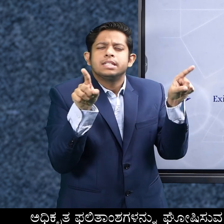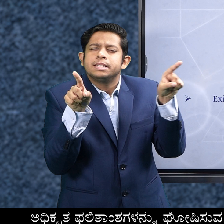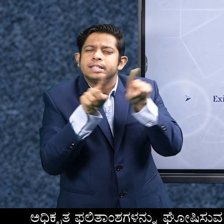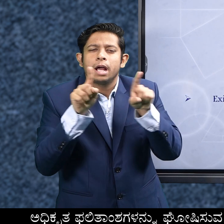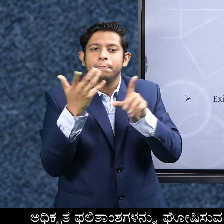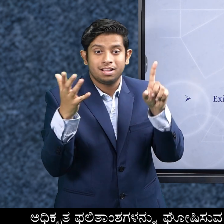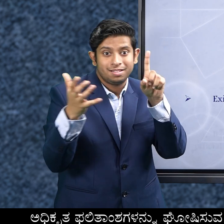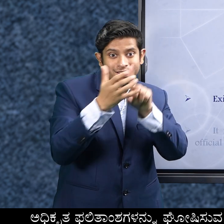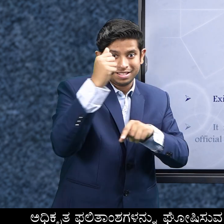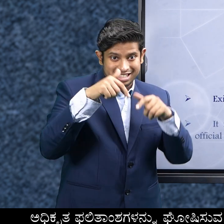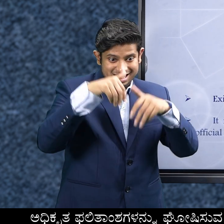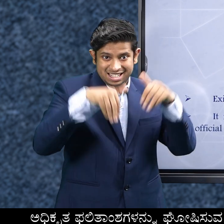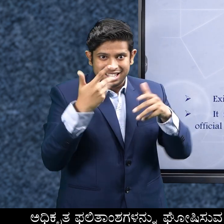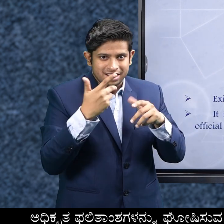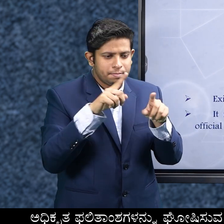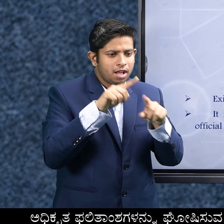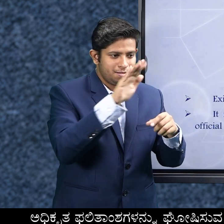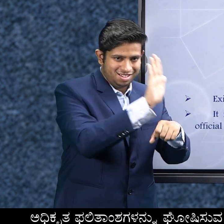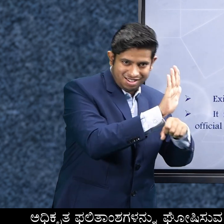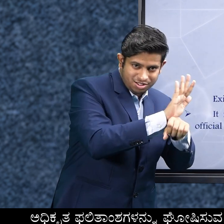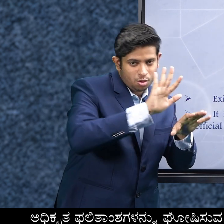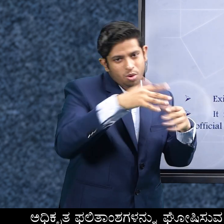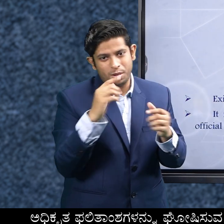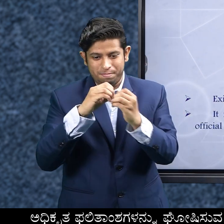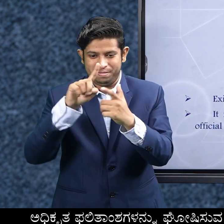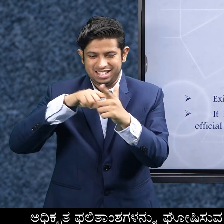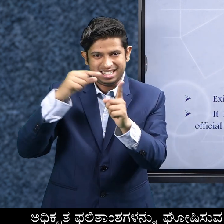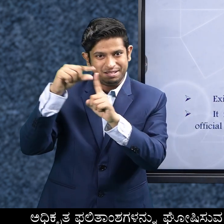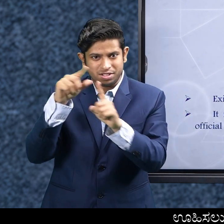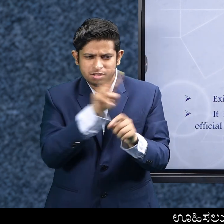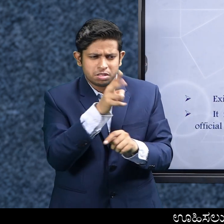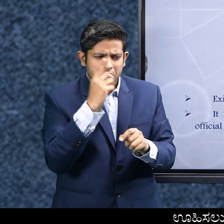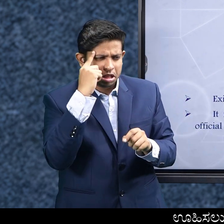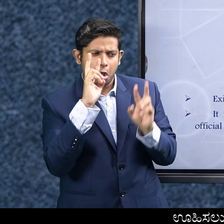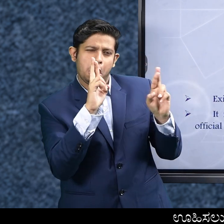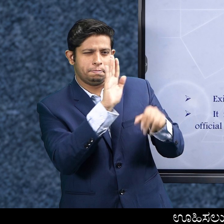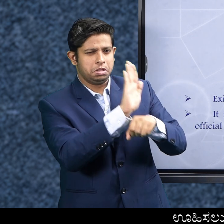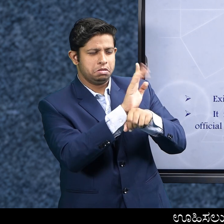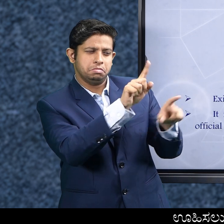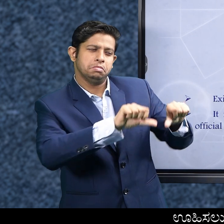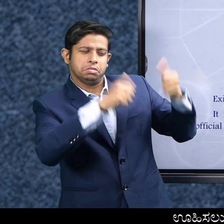ಅಧಿಕೃತ ಫಲಿತಾಂಶಗಳನ್ನ ಘೋಷಿಸುವ ಮೊದಲು ಚುನಾವಣೆಯ ಸಂಭವನೀಯ ಫಲಿತಾಂಶವನ್ನ ಊಹಿಸಲು ಇದು ಬಳಸಲಾಗುತ್ತೆ.